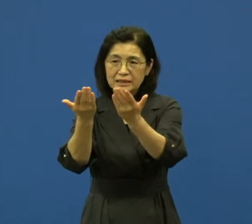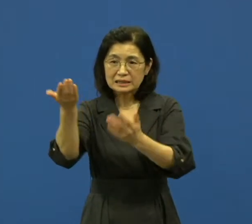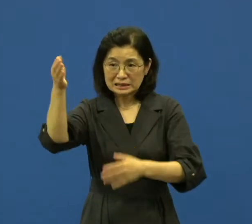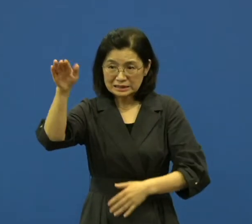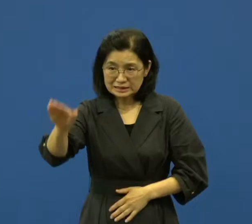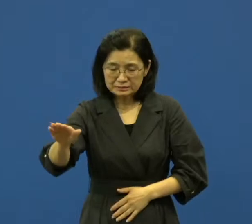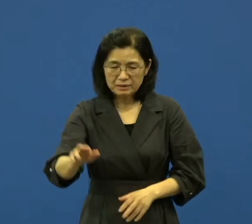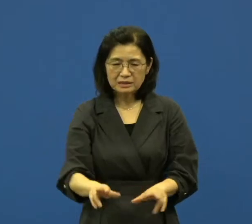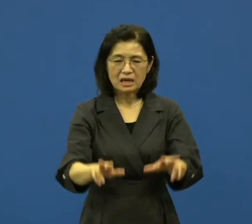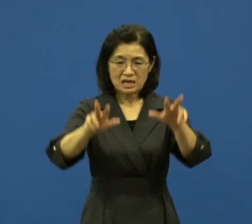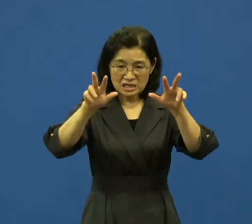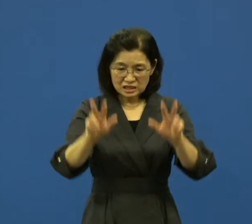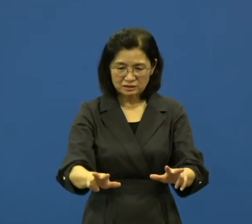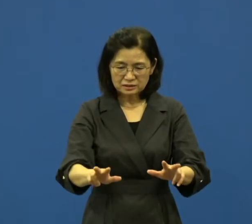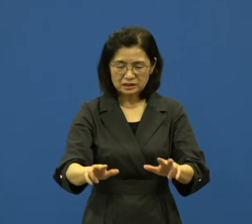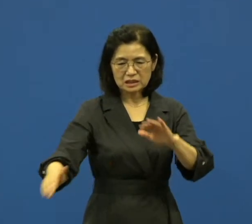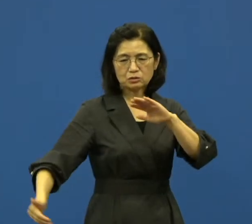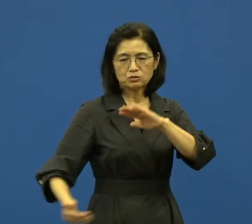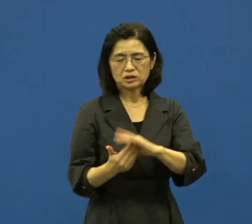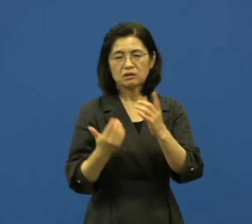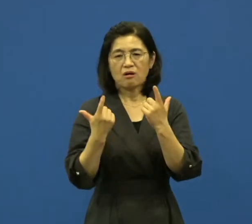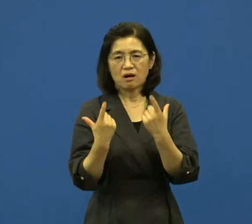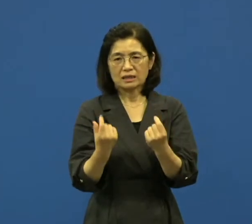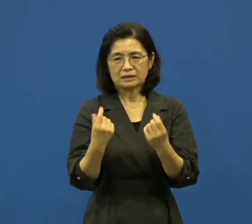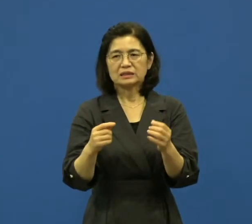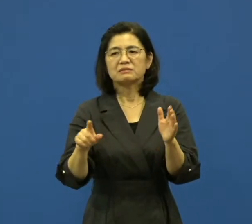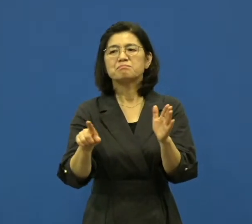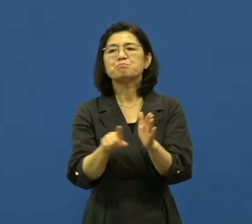그냥 보정수표를 가지고 있는 것과 같아요.